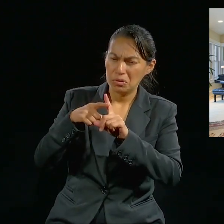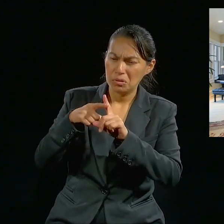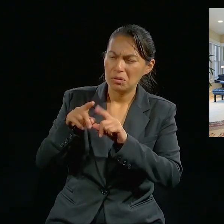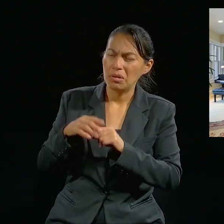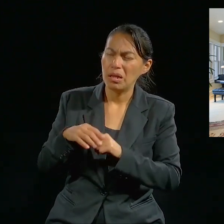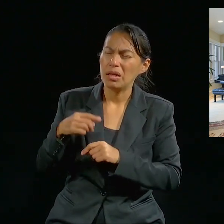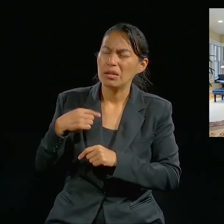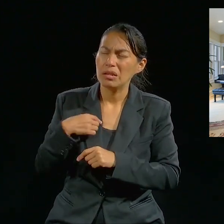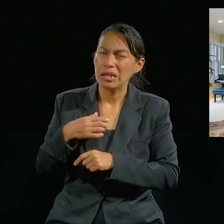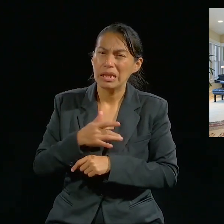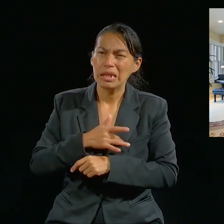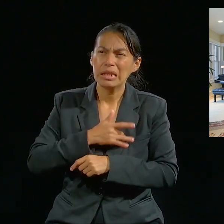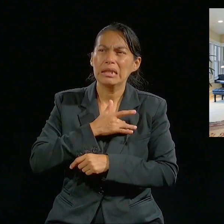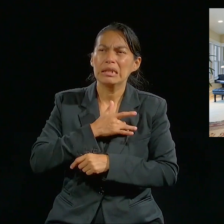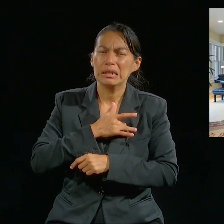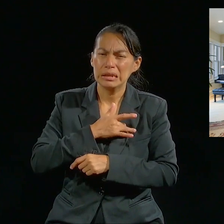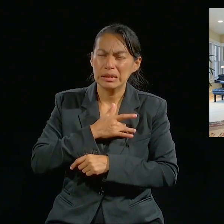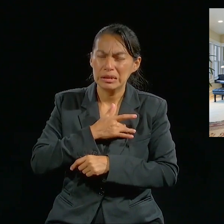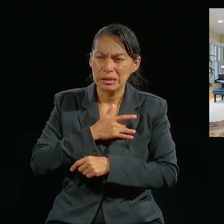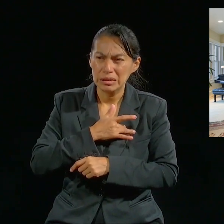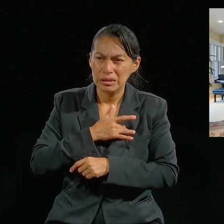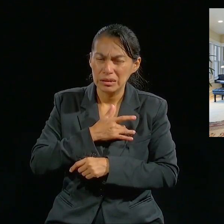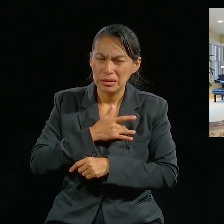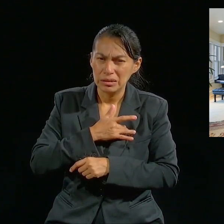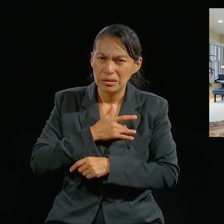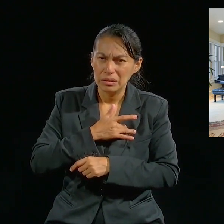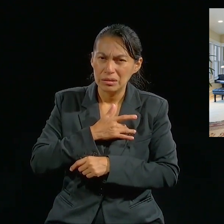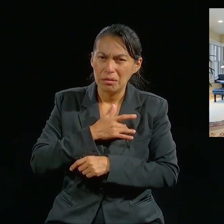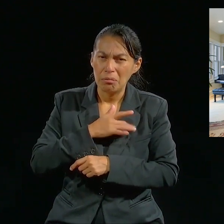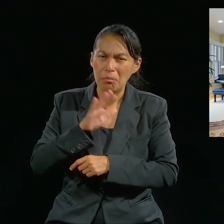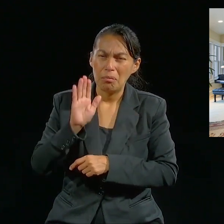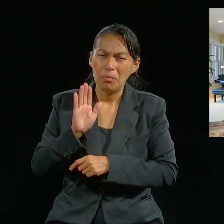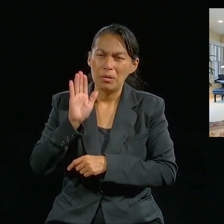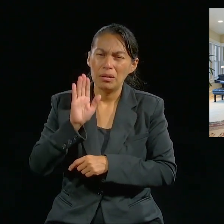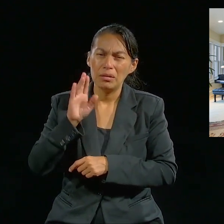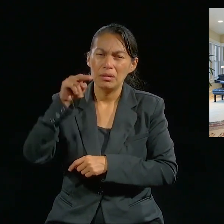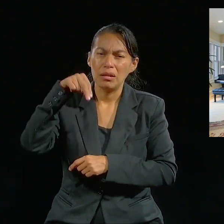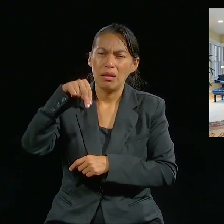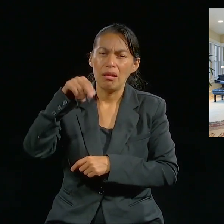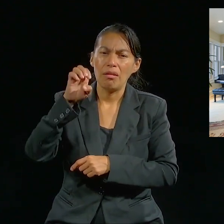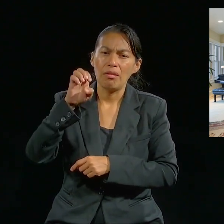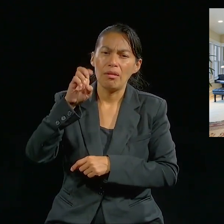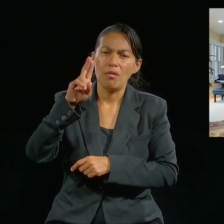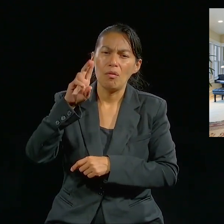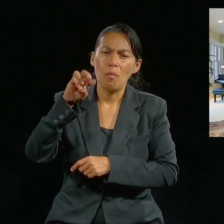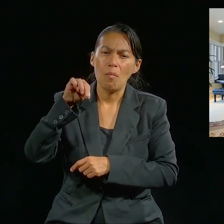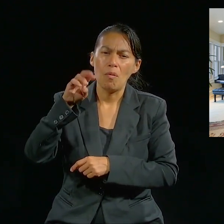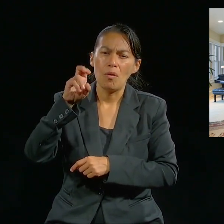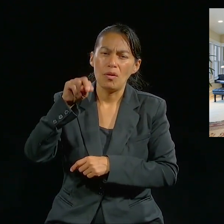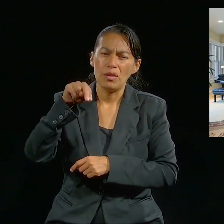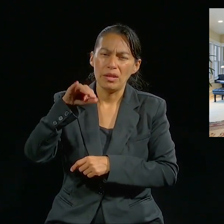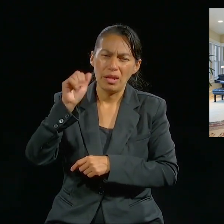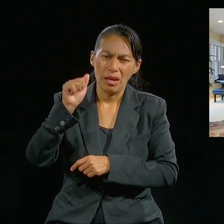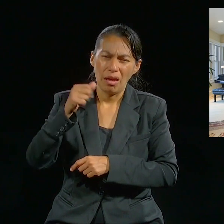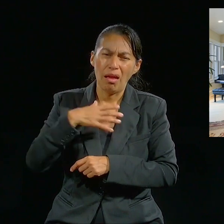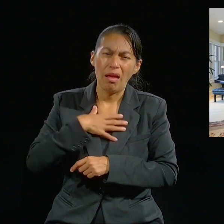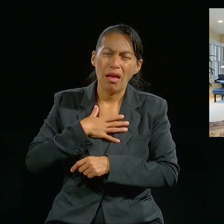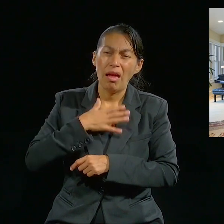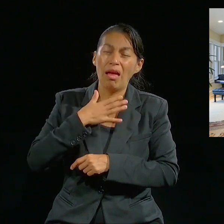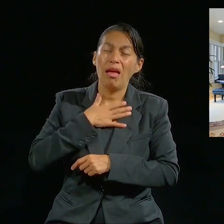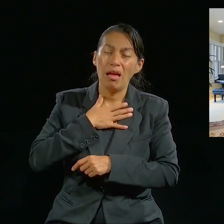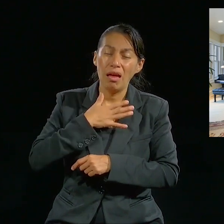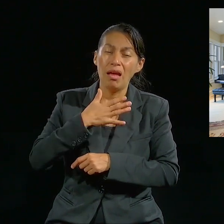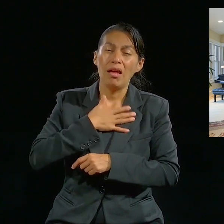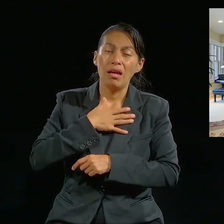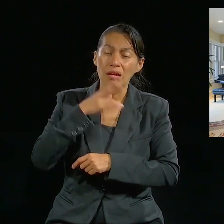empecé a tener síntomas de una neumonía al grado después de llegar